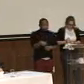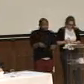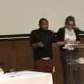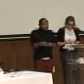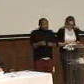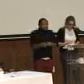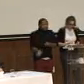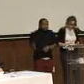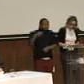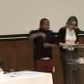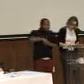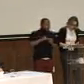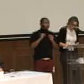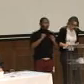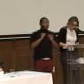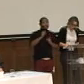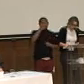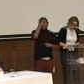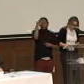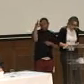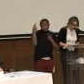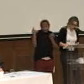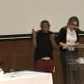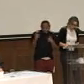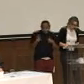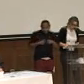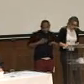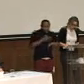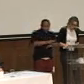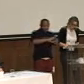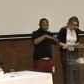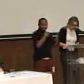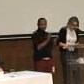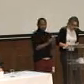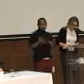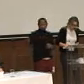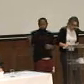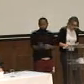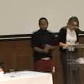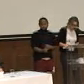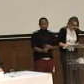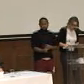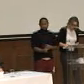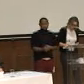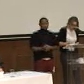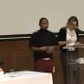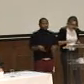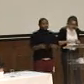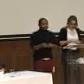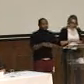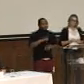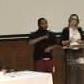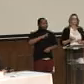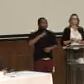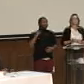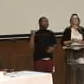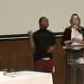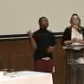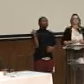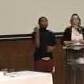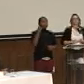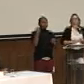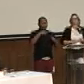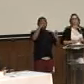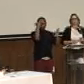incluindo verdadeiramente aqueles que precisam vir até a escola e não conseguem. Há um papel fundamental a ser cumprido e a